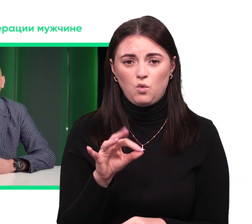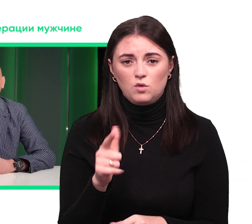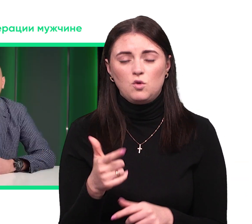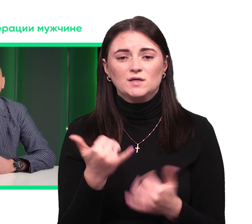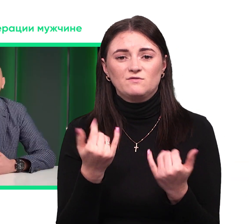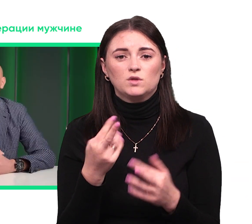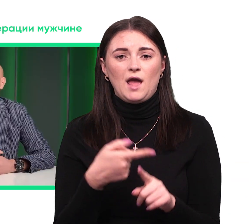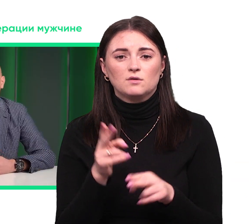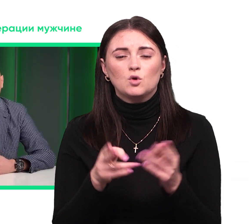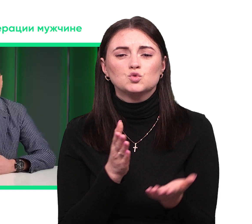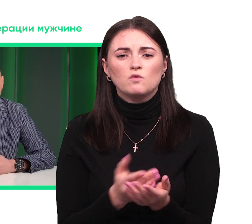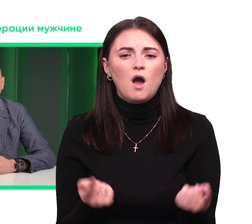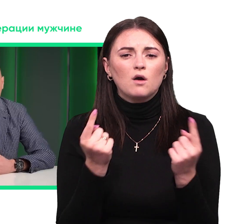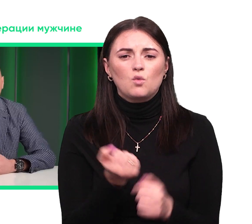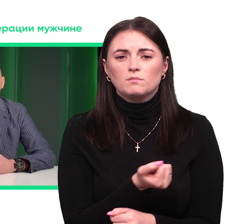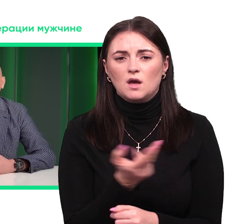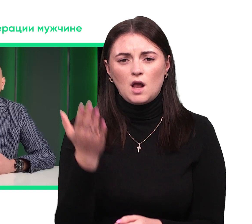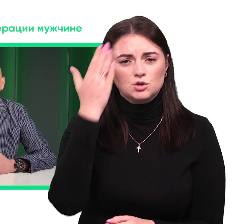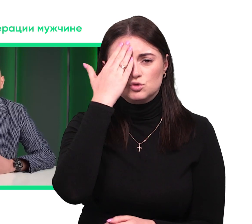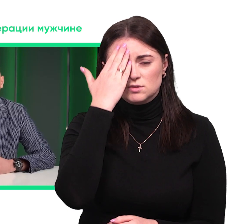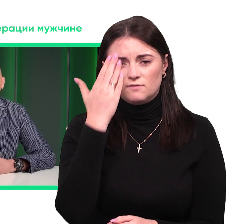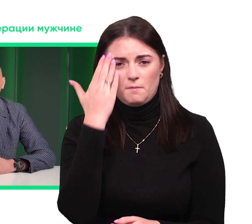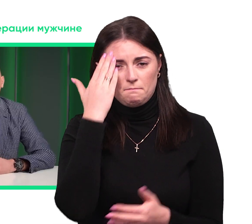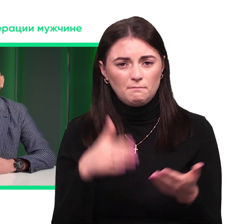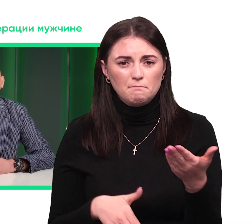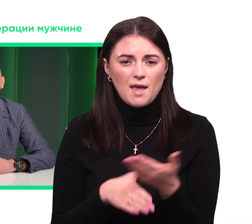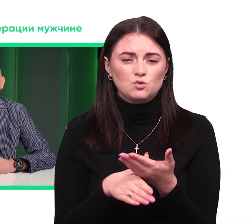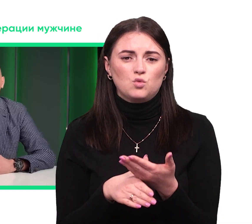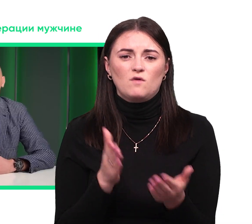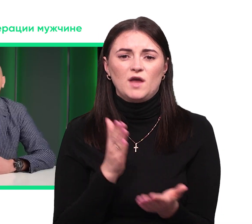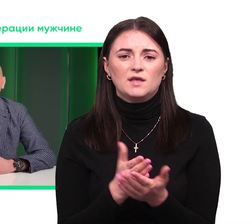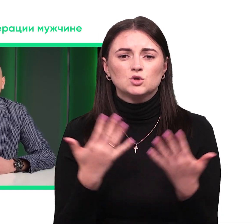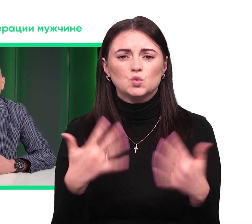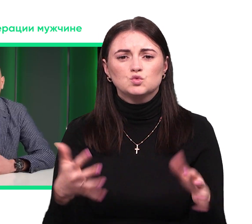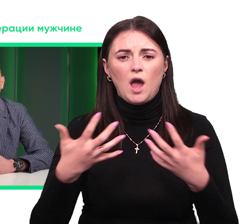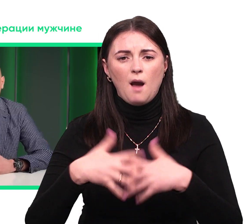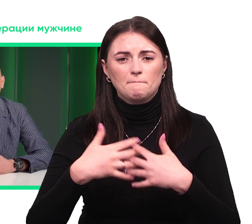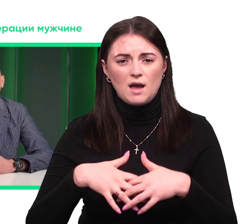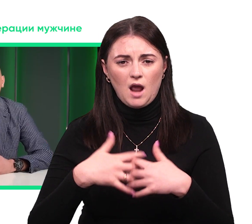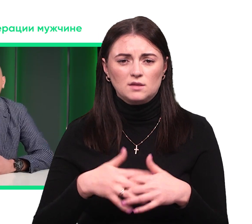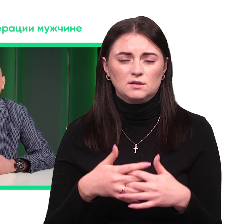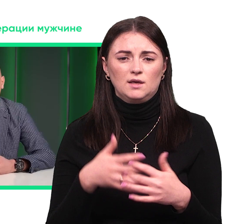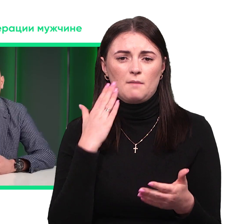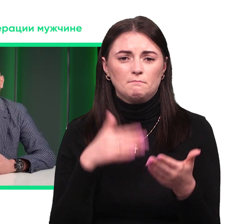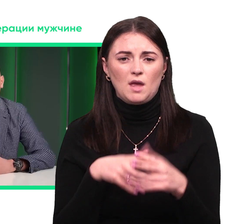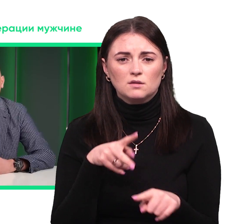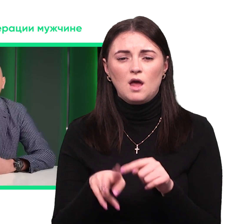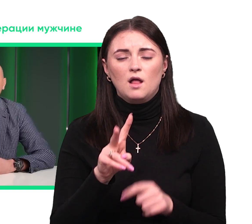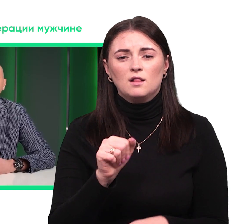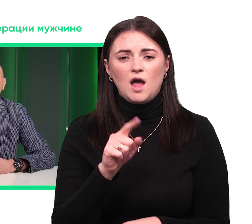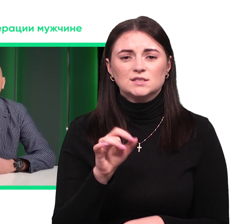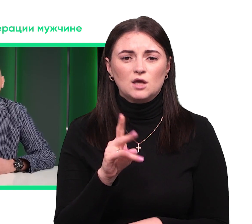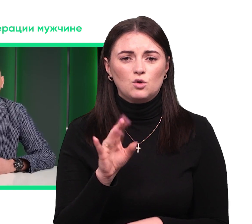этой операции существует огромное количество способов, методов. Есть уже аппаратные методы обрезания, лазерное